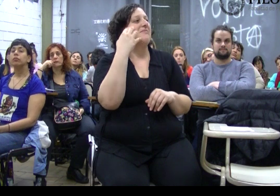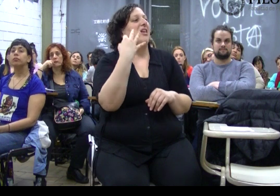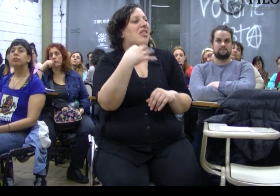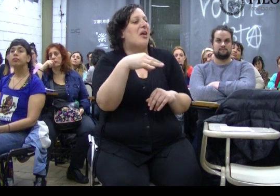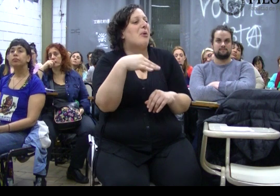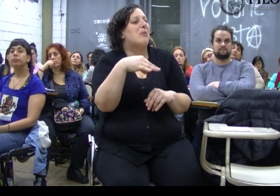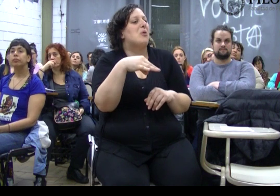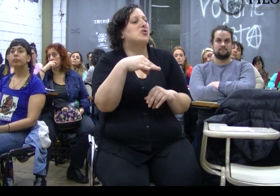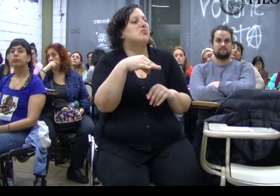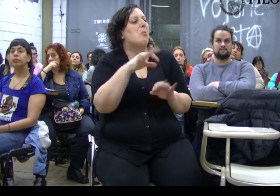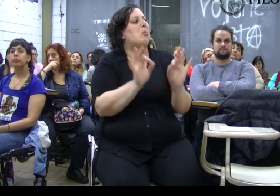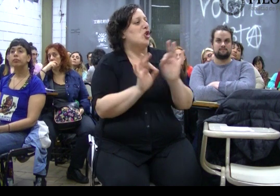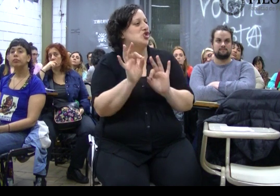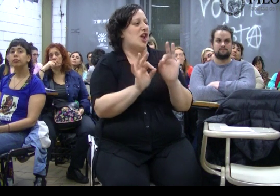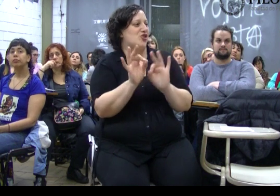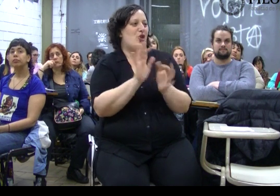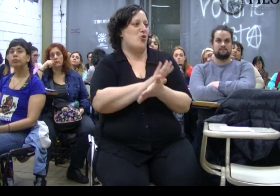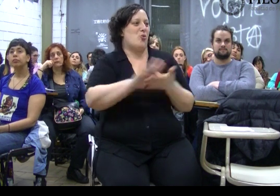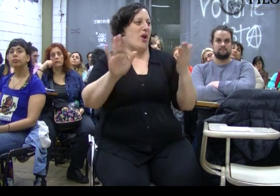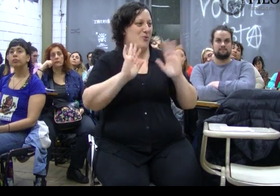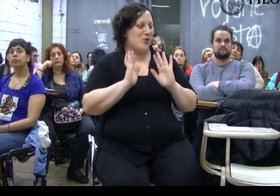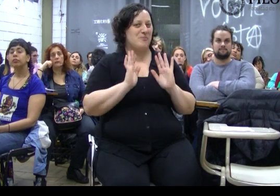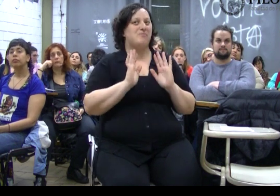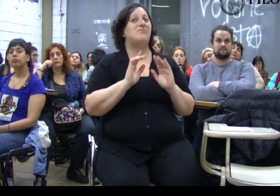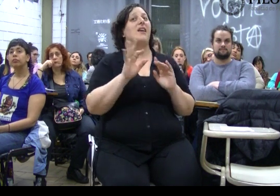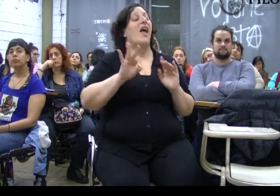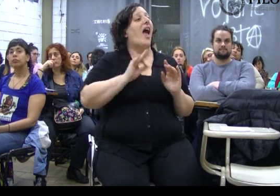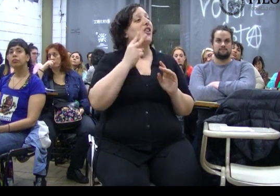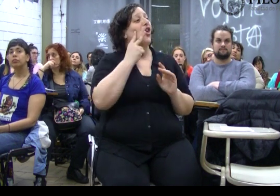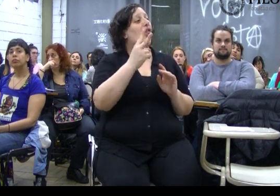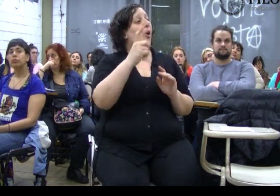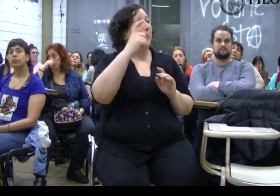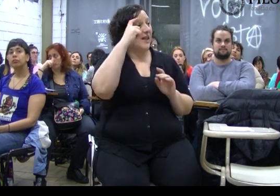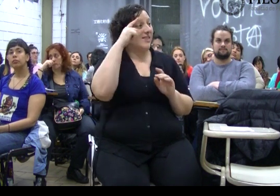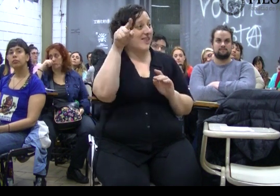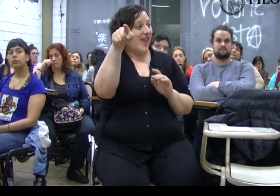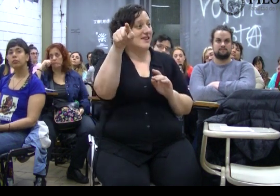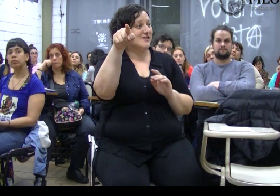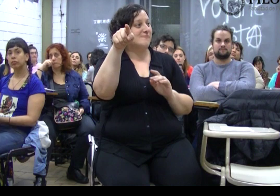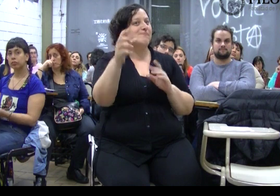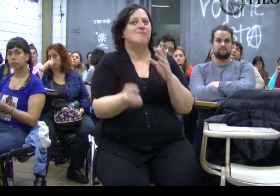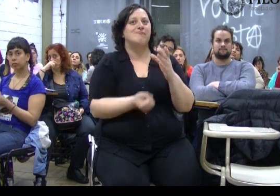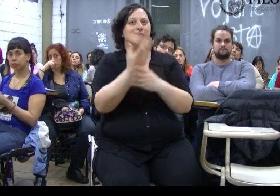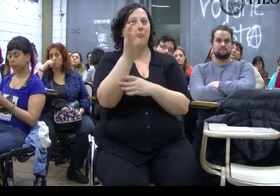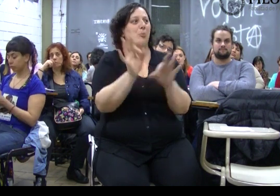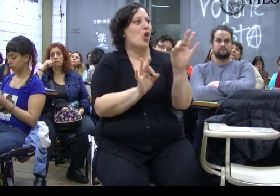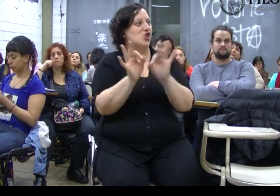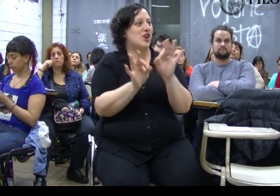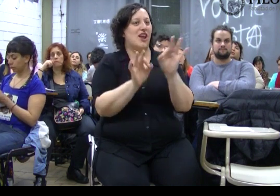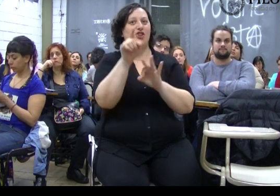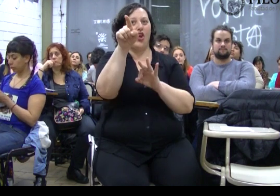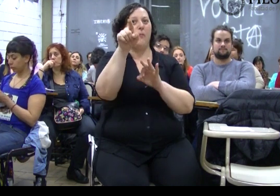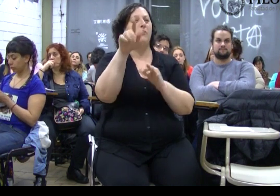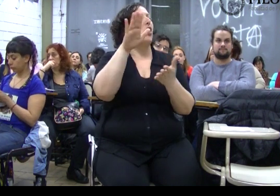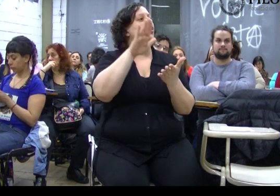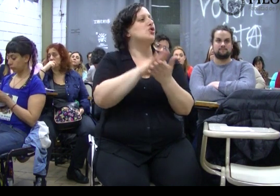otro tipo de proyectos. En 2010 desarrollamos este proyecto que tiene que ver con prevención de